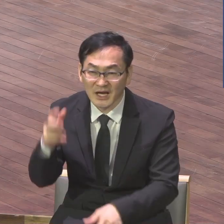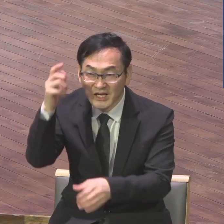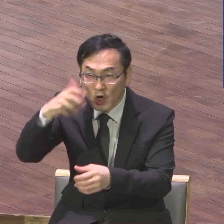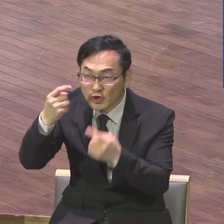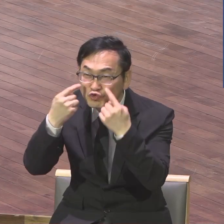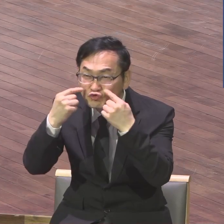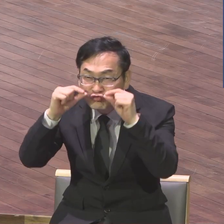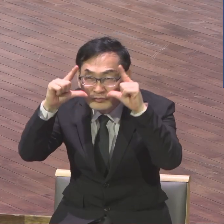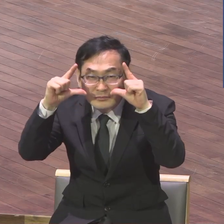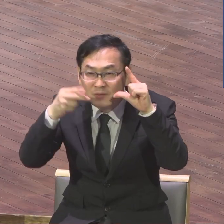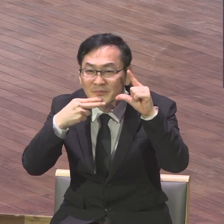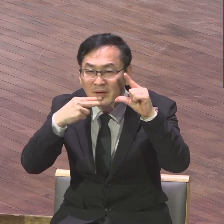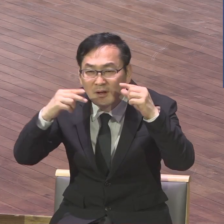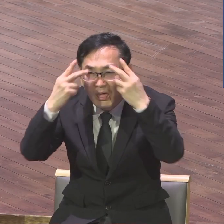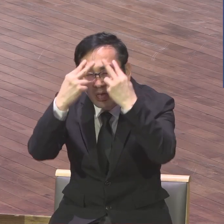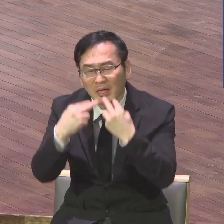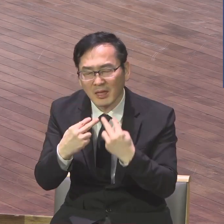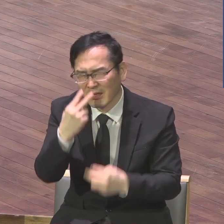없으니까.